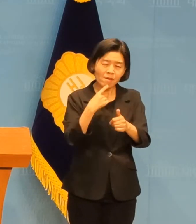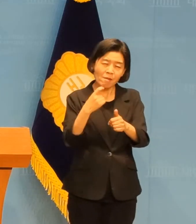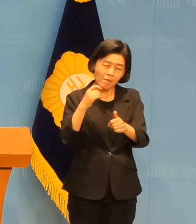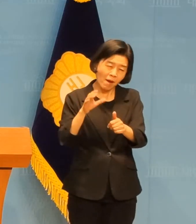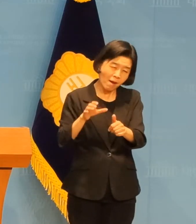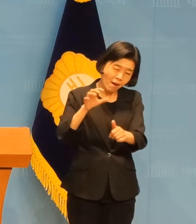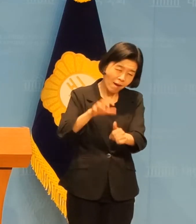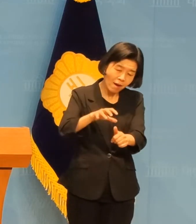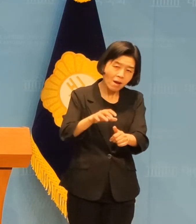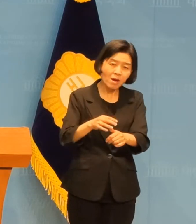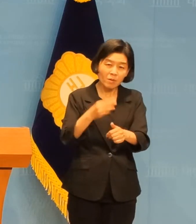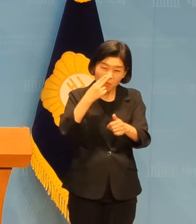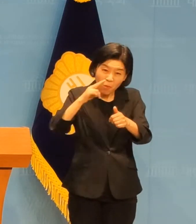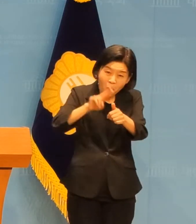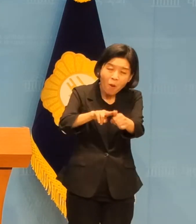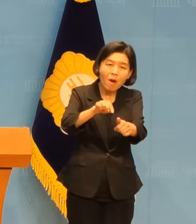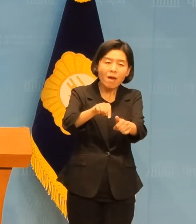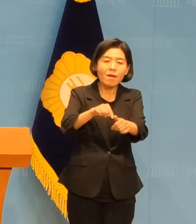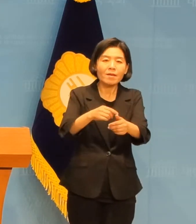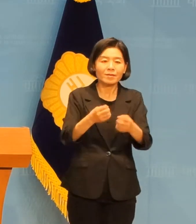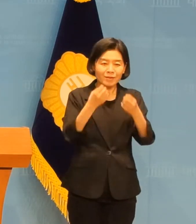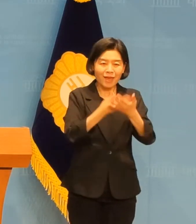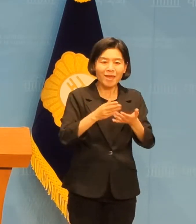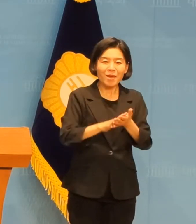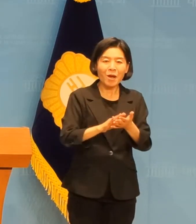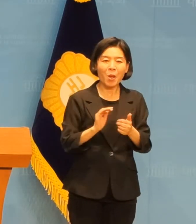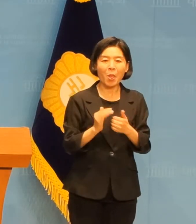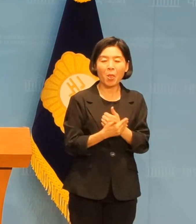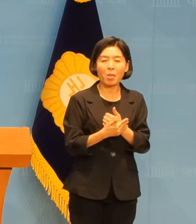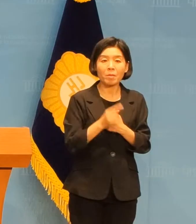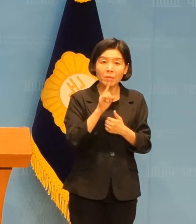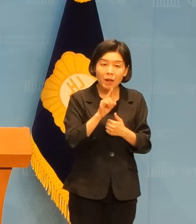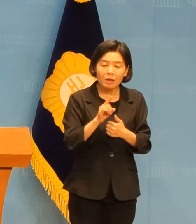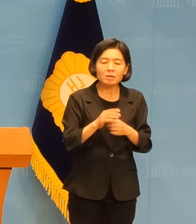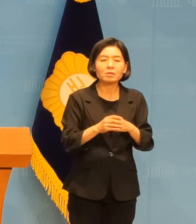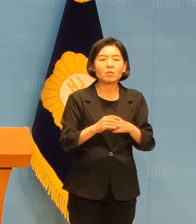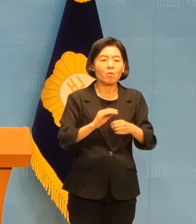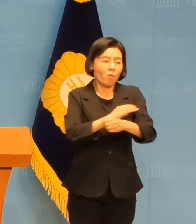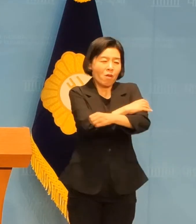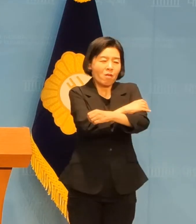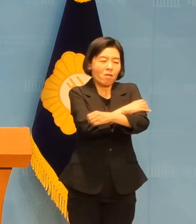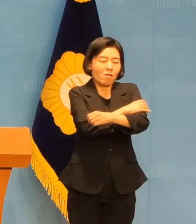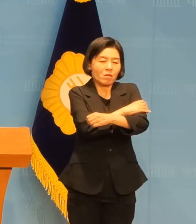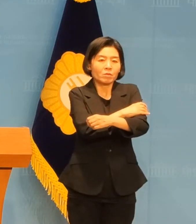모욕을 개혁이라 포장하는 순간 권력은 교만으로 무너집니다.